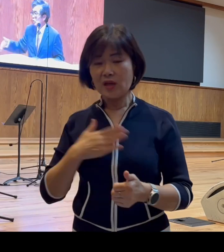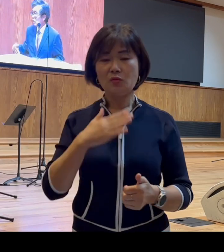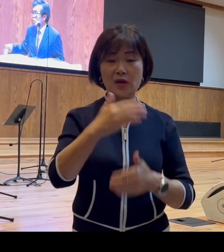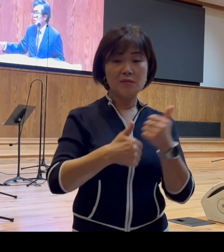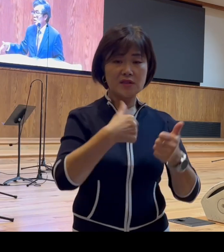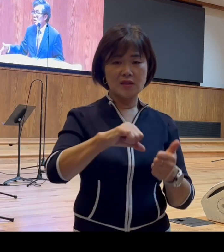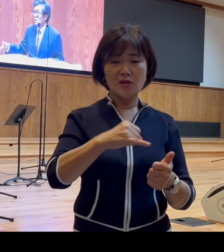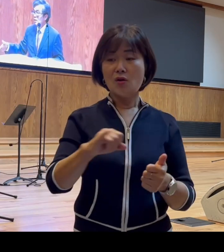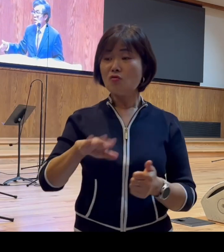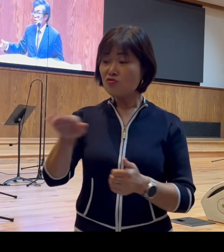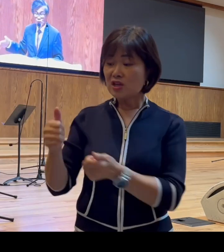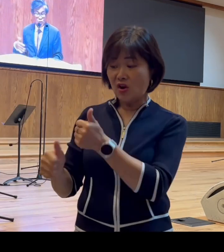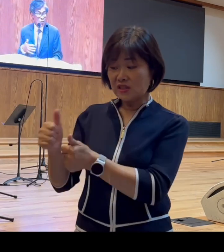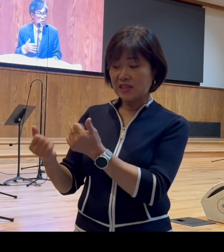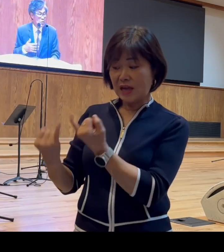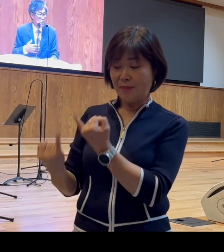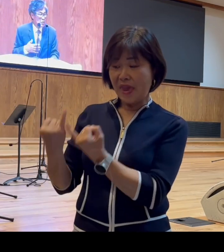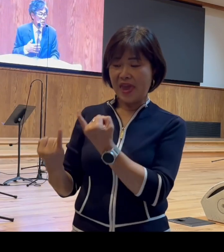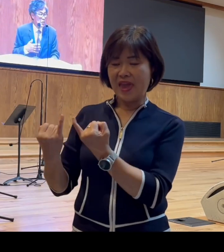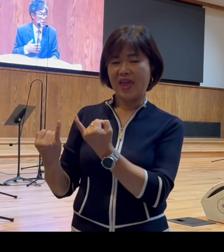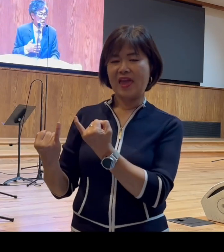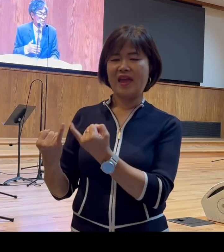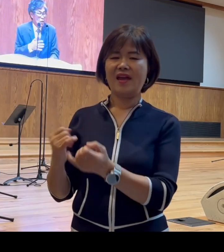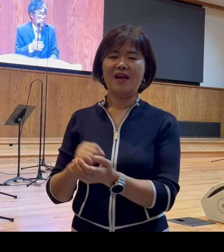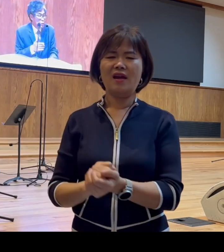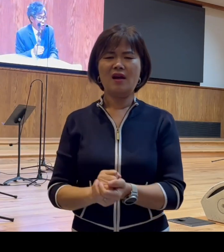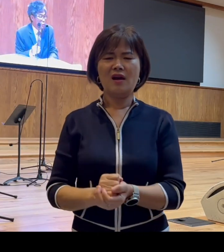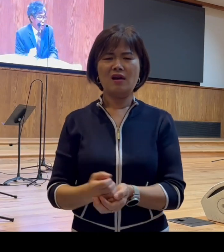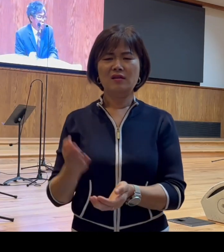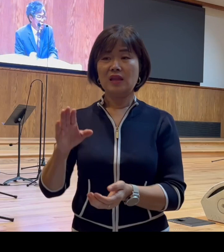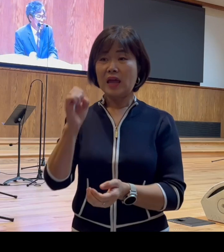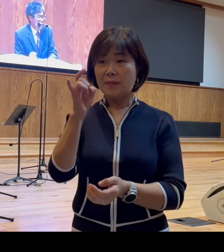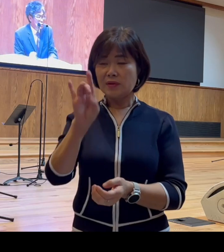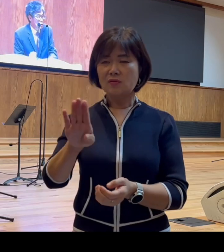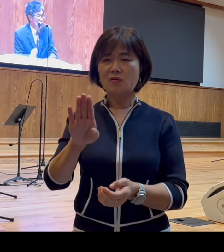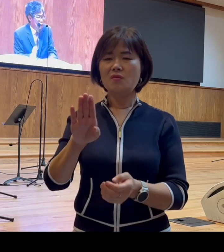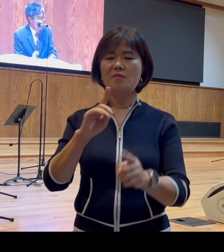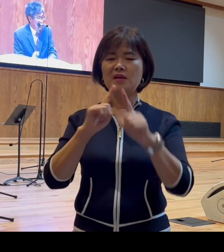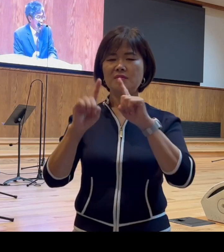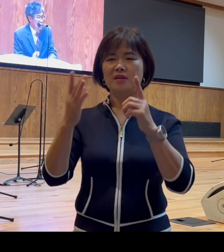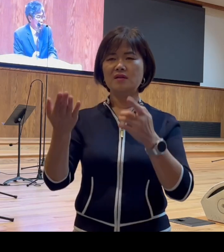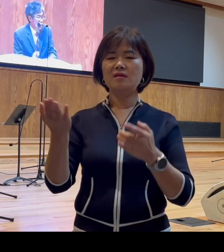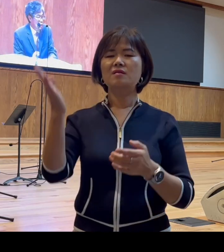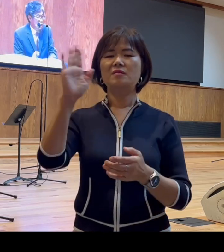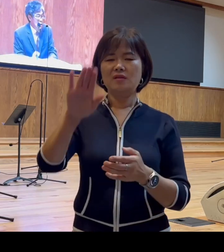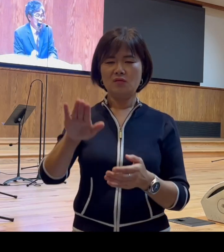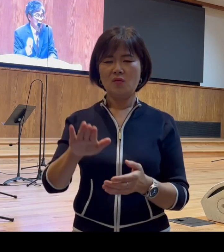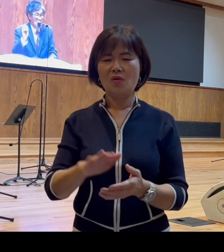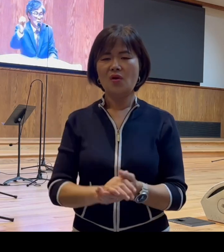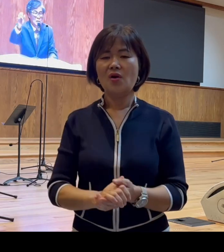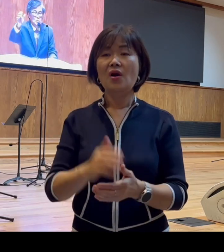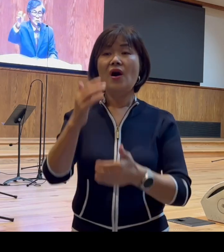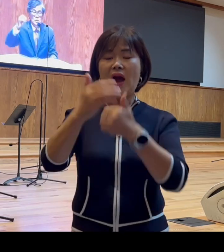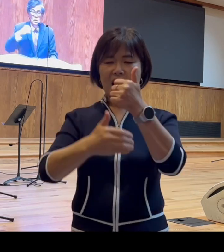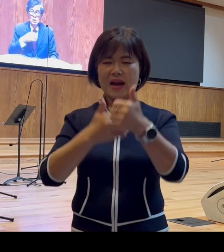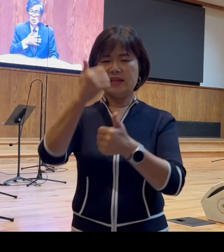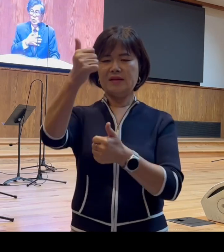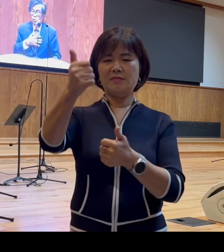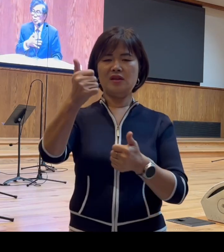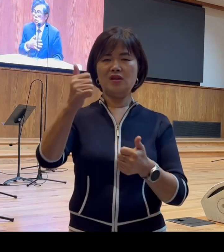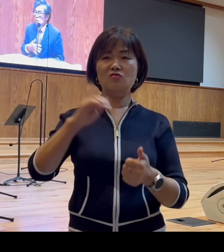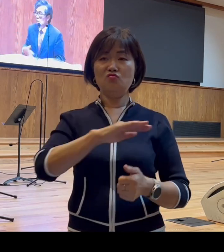자녀니까 우리가 형제네, 그죠? 근데 에베소서는 뭐라고 얘기하냐면, 그럼에도 불구하고